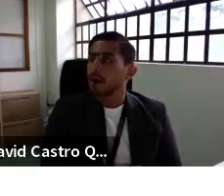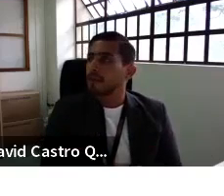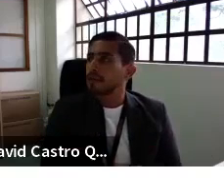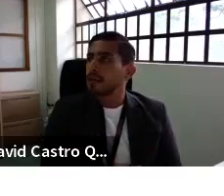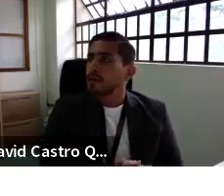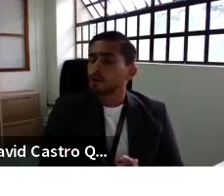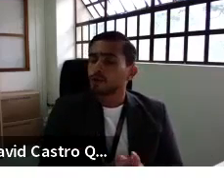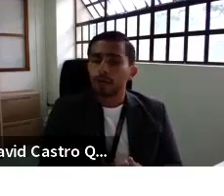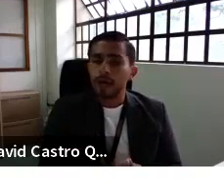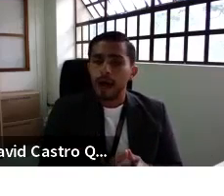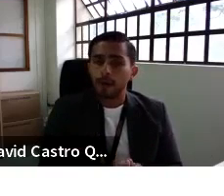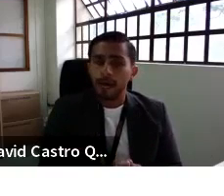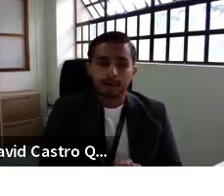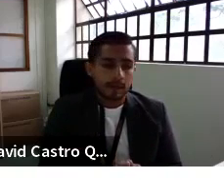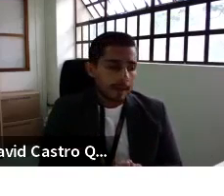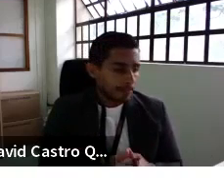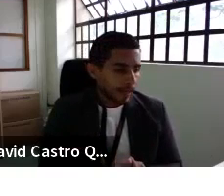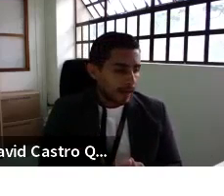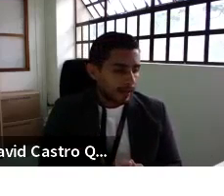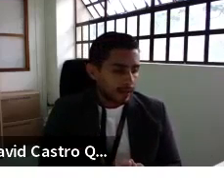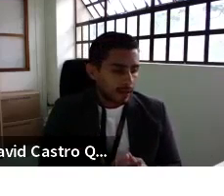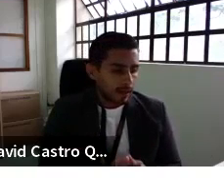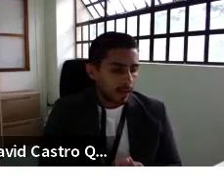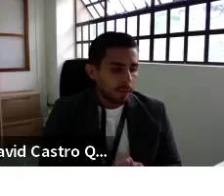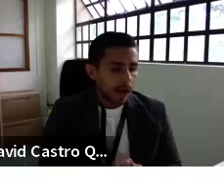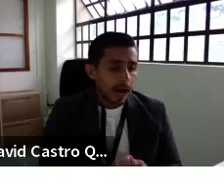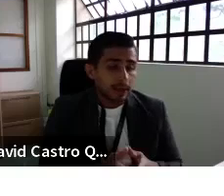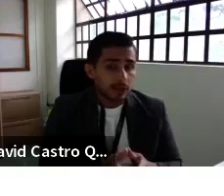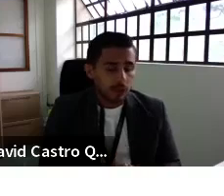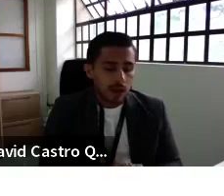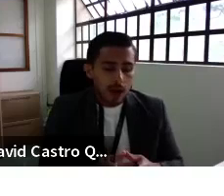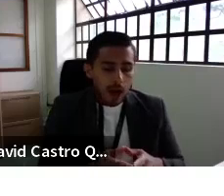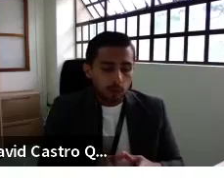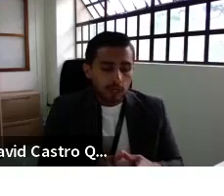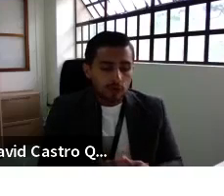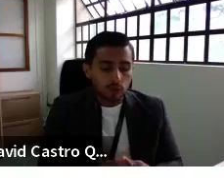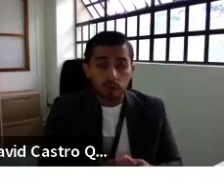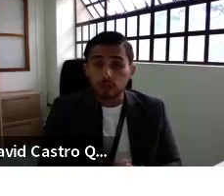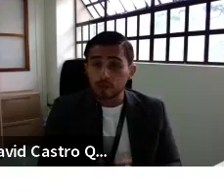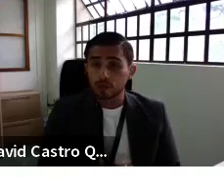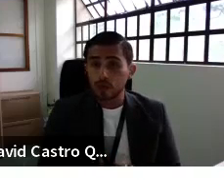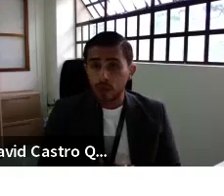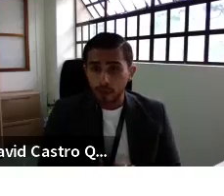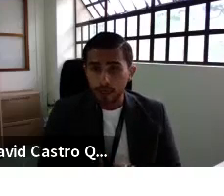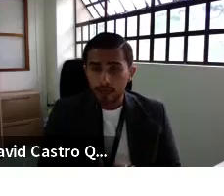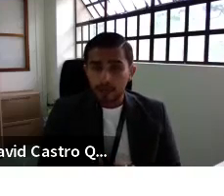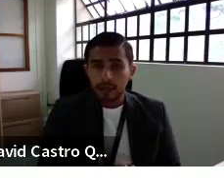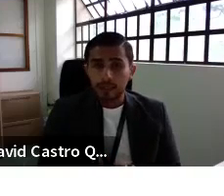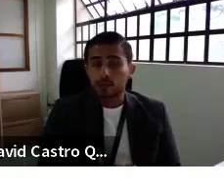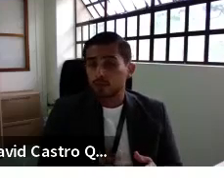probablemente yo no pueda hablar de de que la gente le ponga atención a un asunto de nutrición saludable y eso